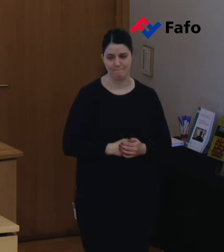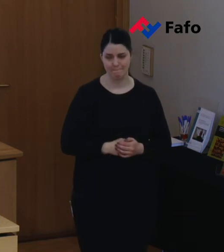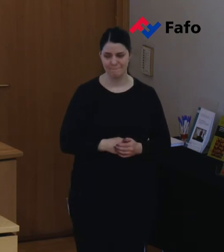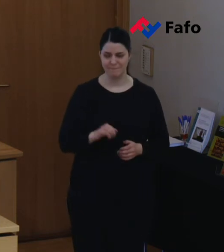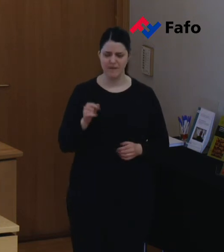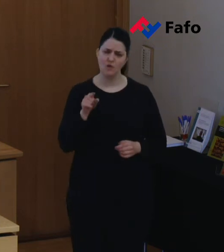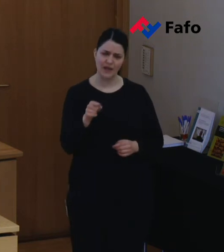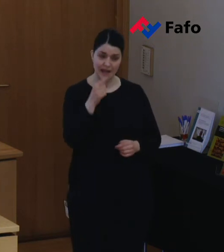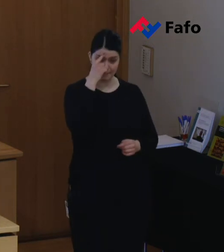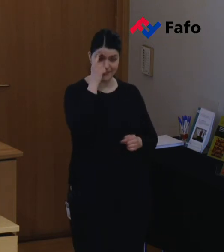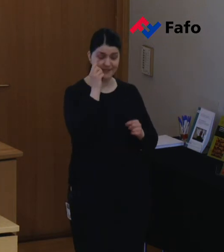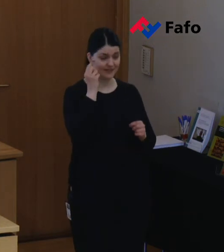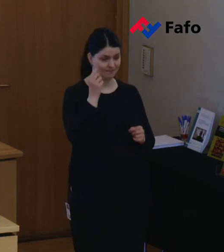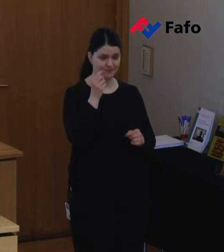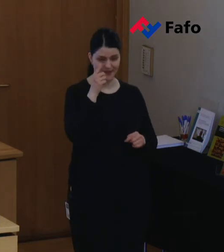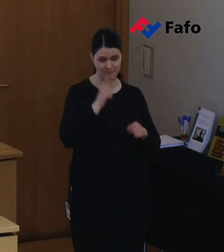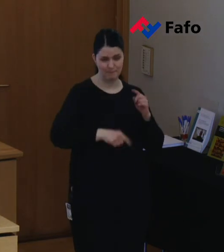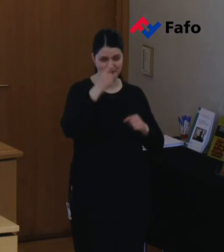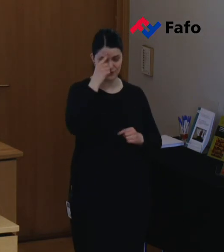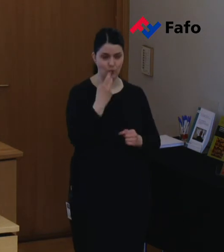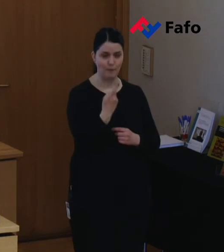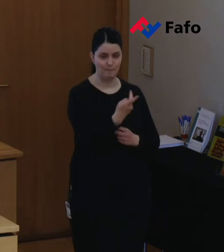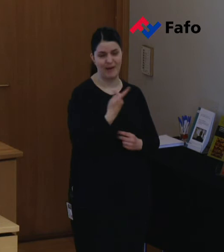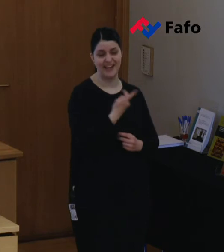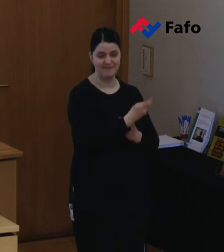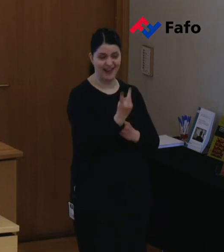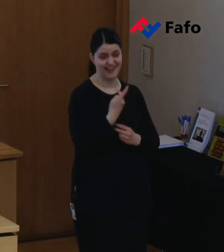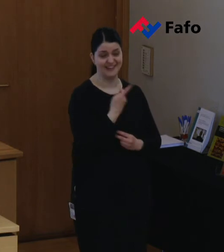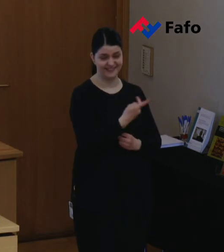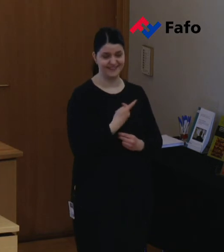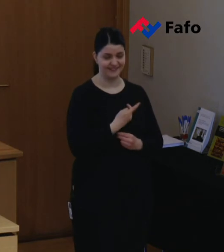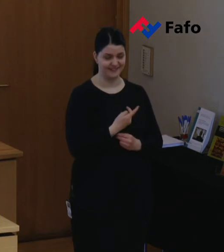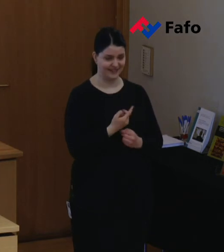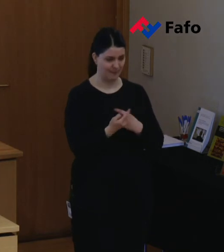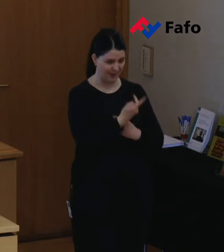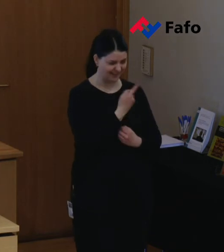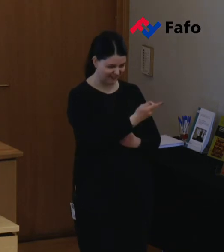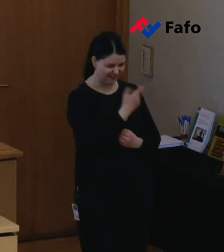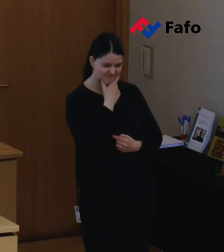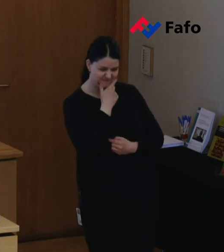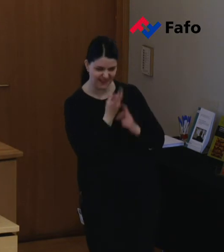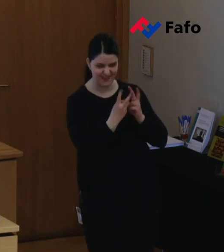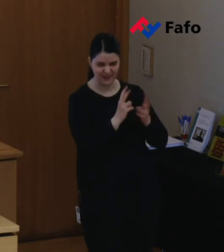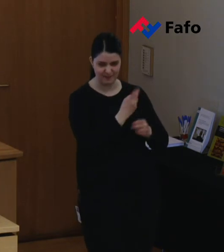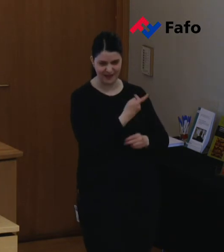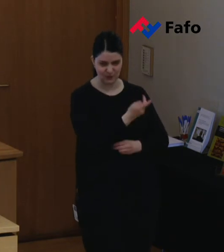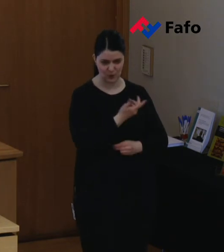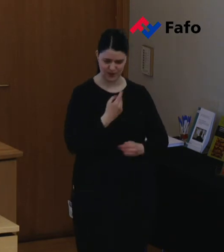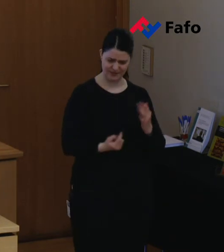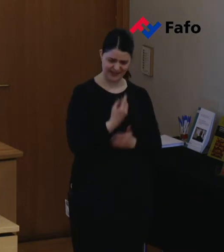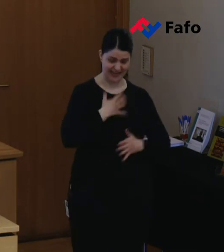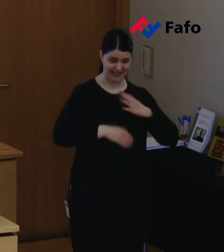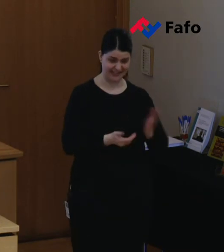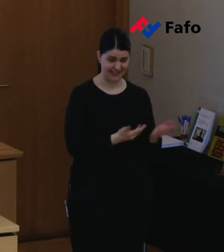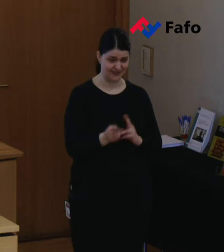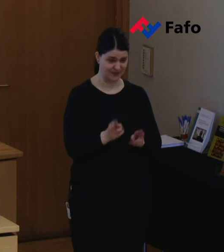Og det er mistro begge veier. Det er ikke bare brukerne som har mistro til spesialisthelsetjenesten. Det er gjerne sånn spesialisthelsetjenesten også